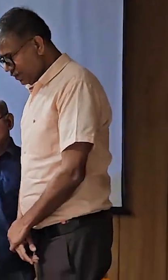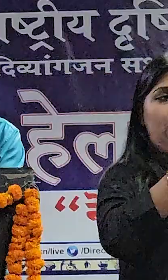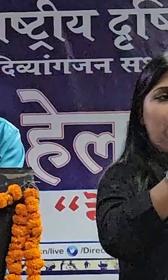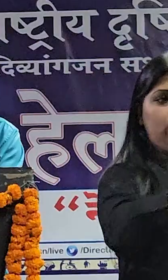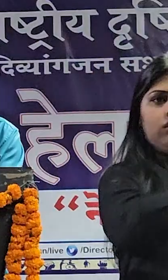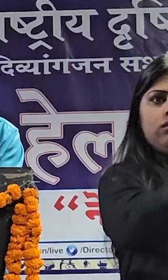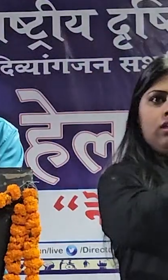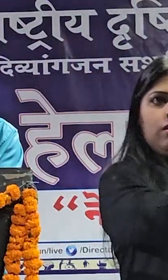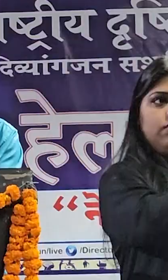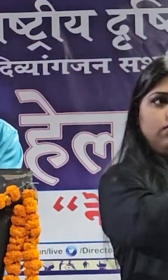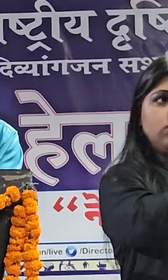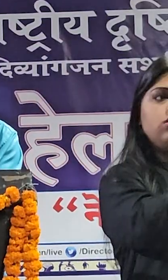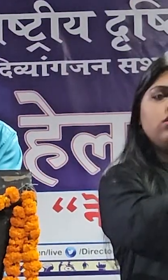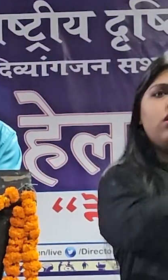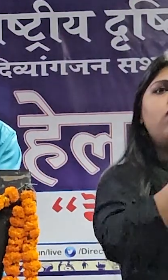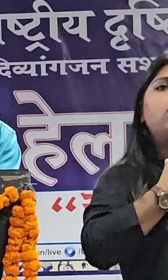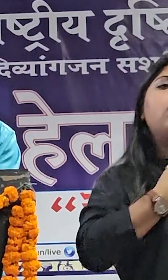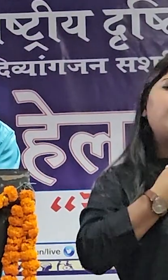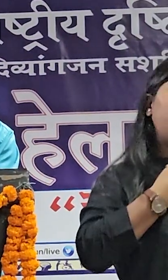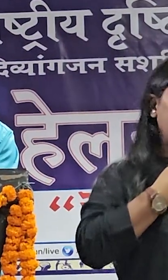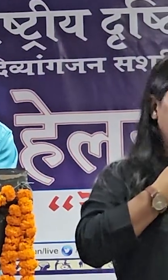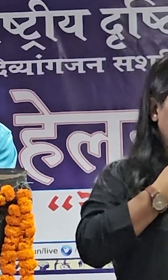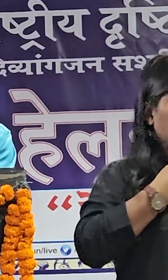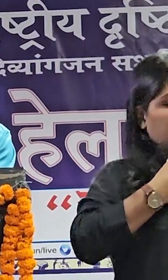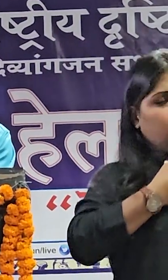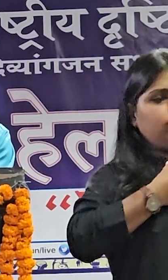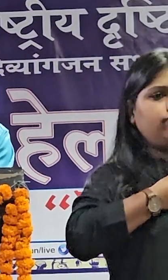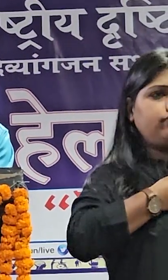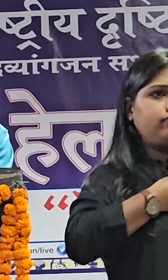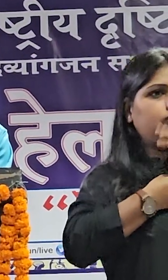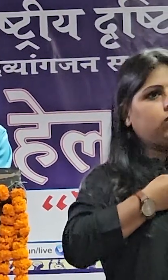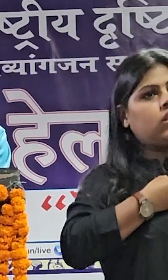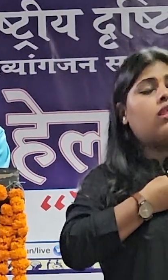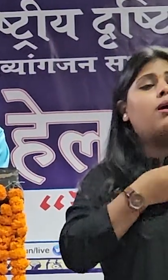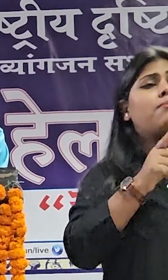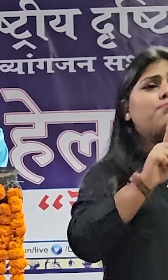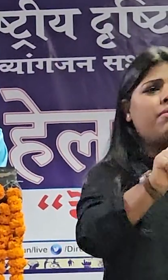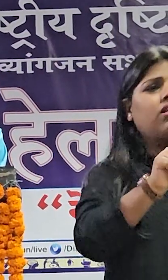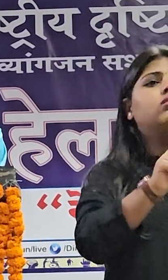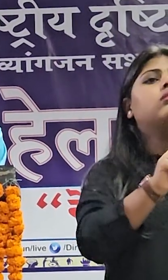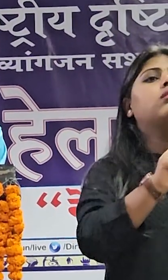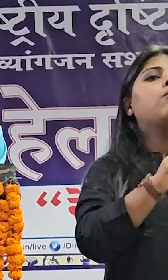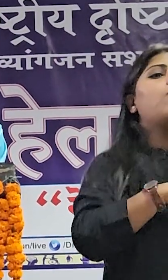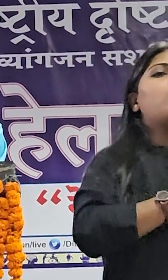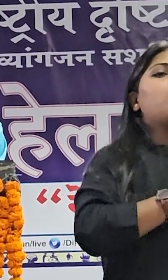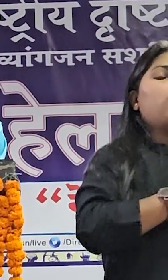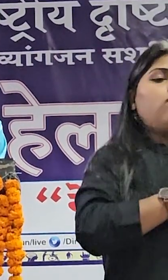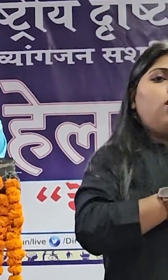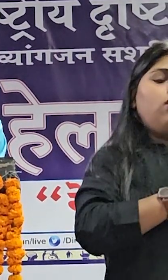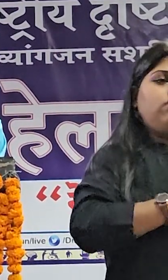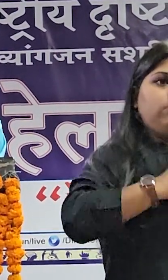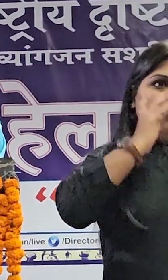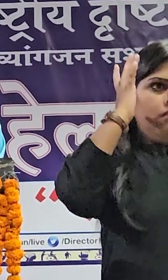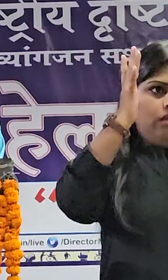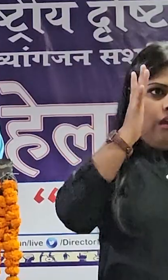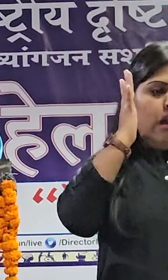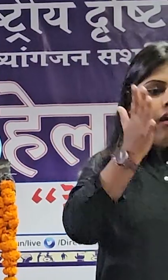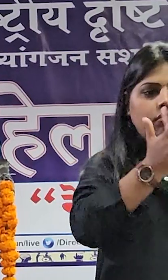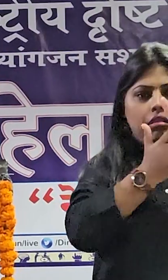देवता। माता पिता चिंतित रहे, परेशान हुए, सुरेशान